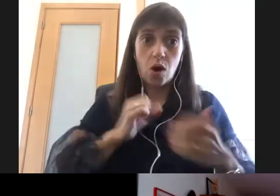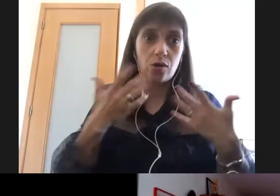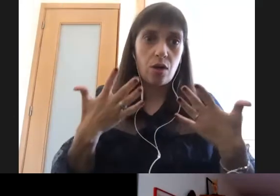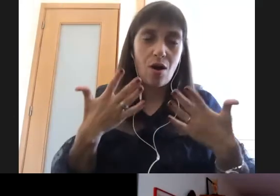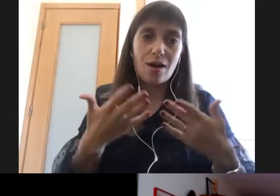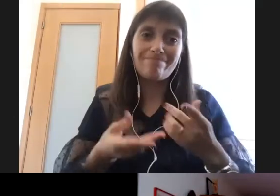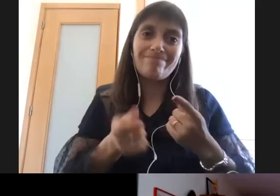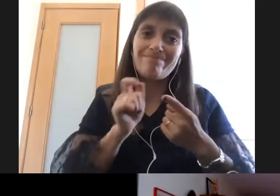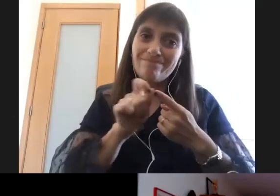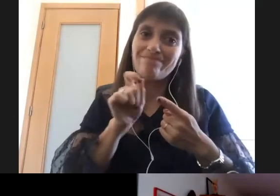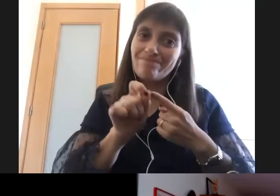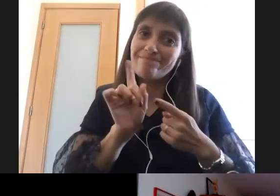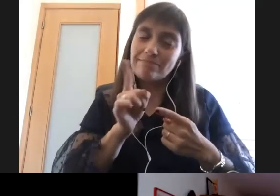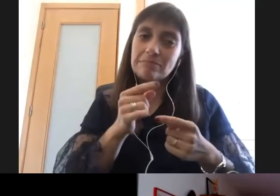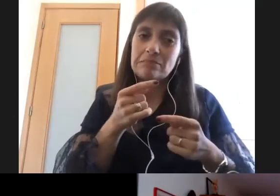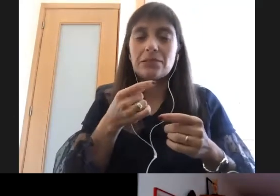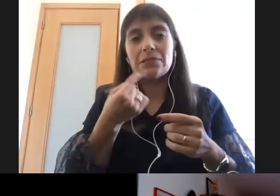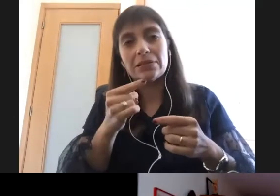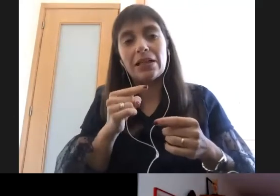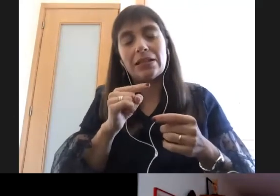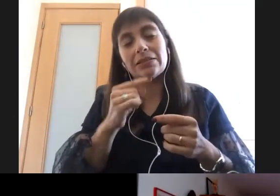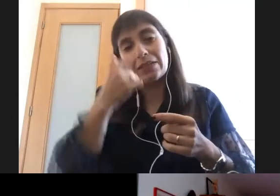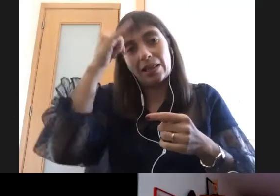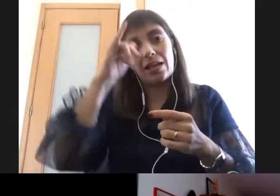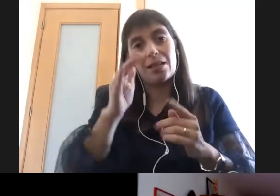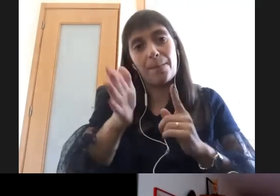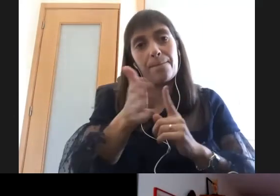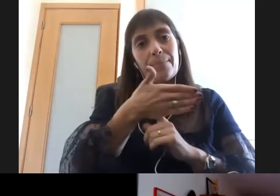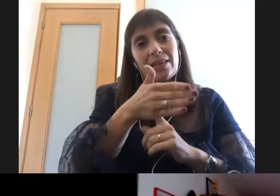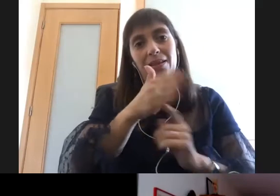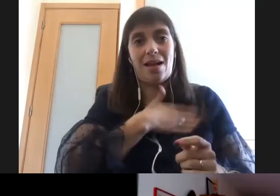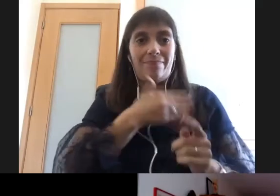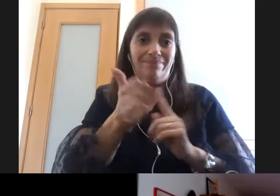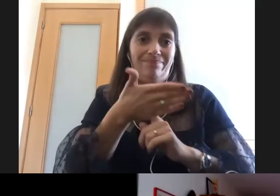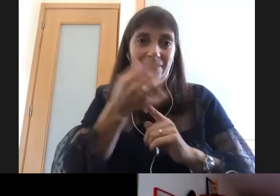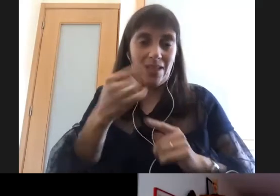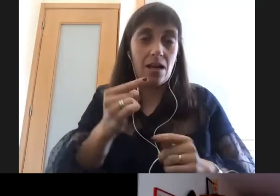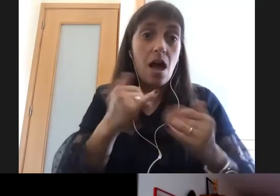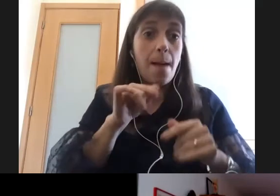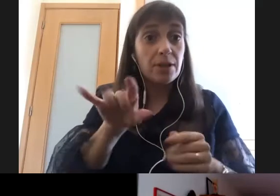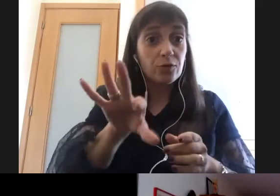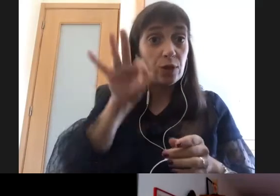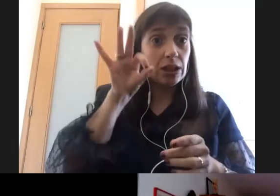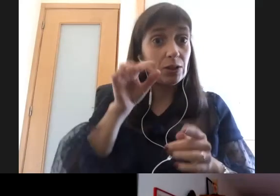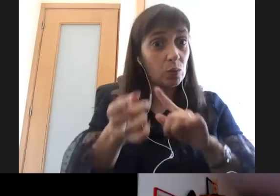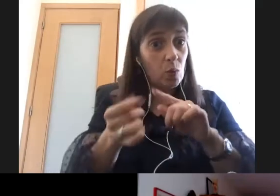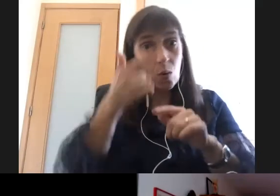particularmente patrimonialista, mas foi eleito pelo contrário. Foi eleito como símbolo de combate à corrupção